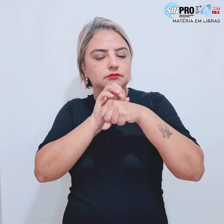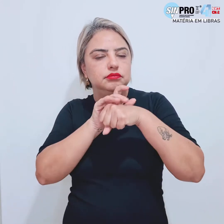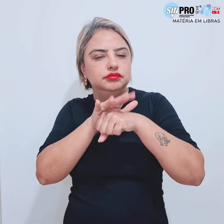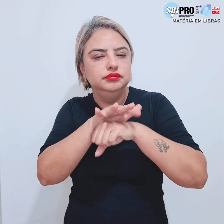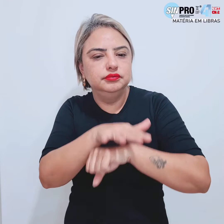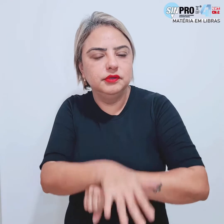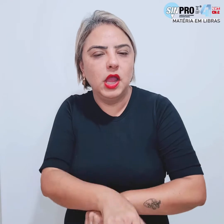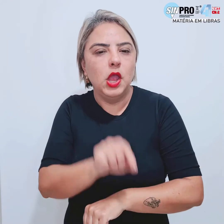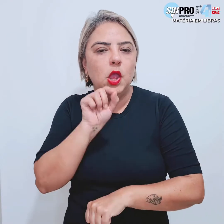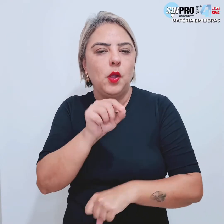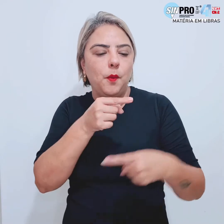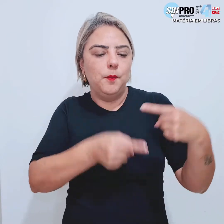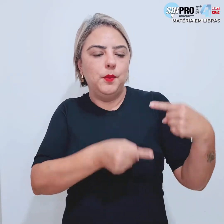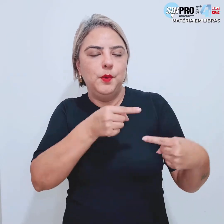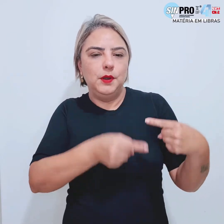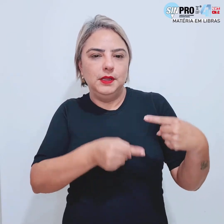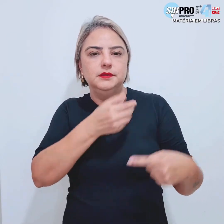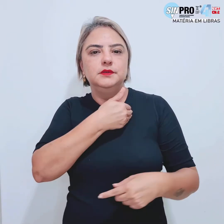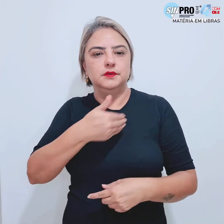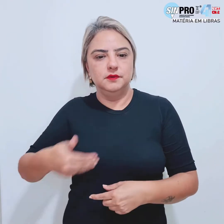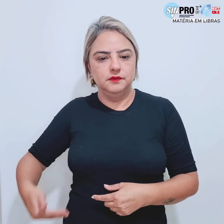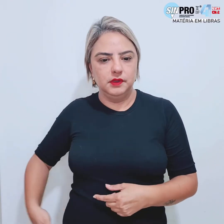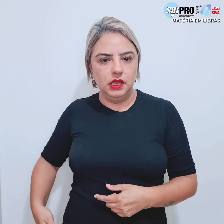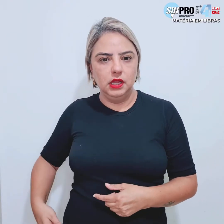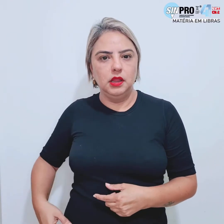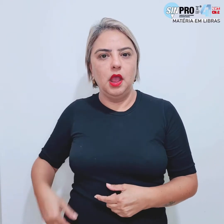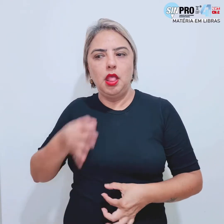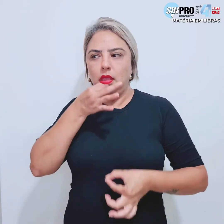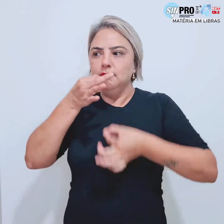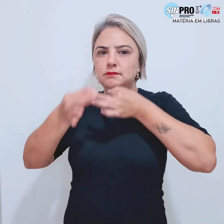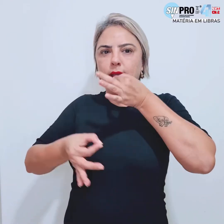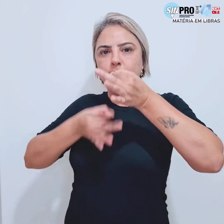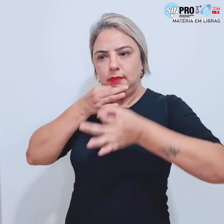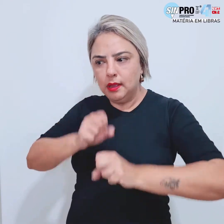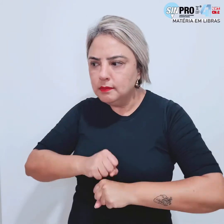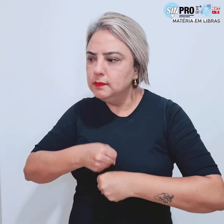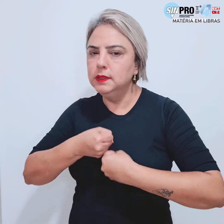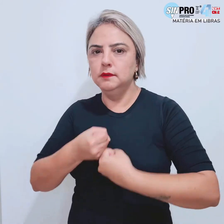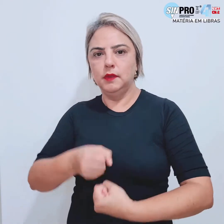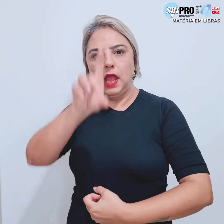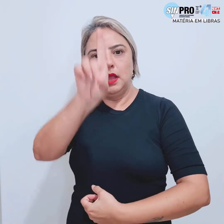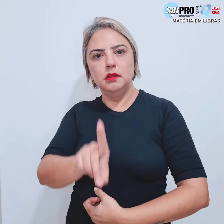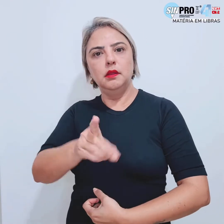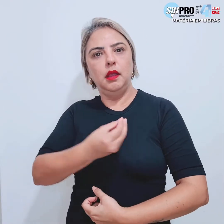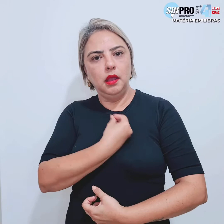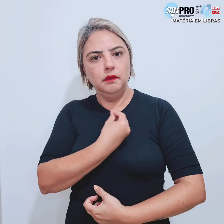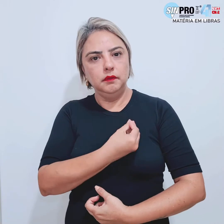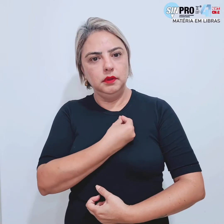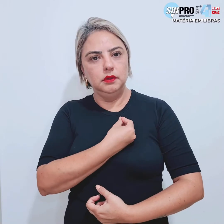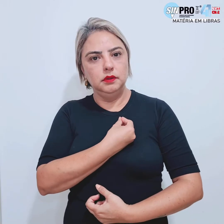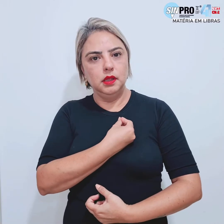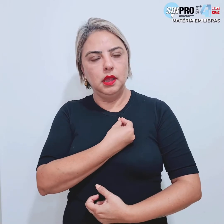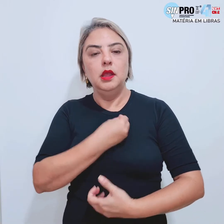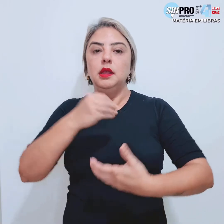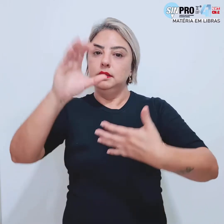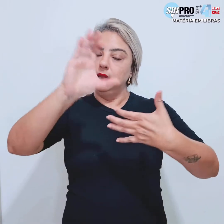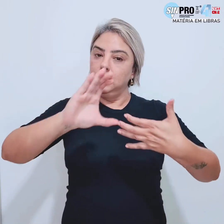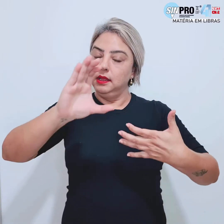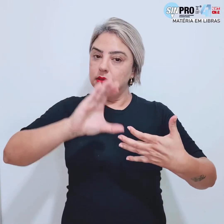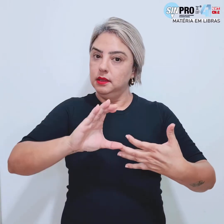pandemia como política de Estado, posicionou-se em defesa do direito à vida da categoria